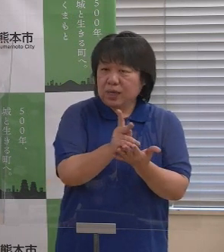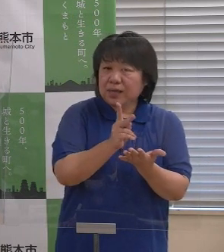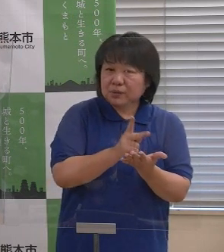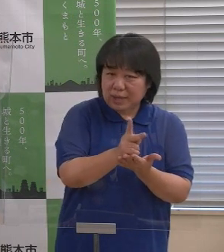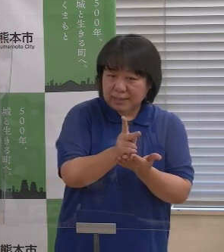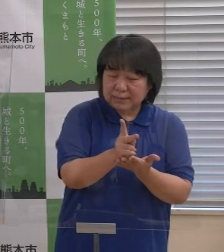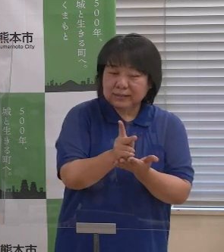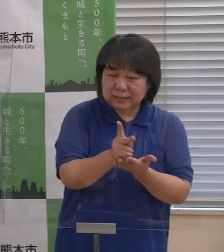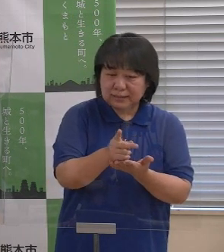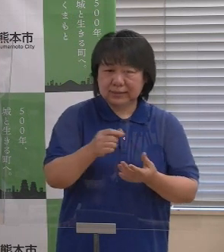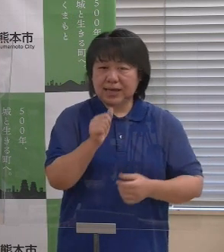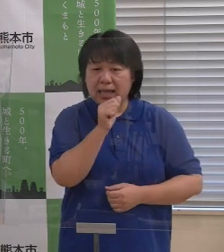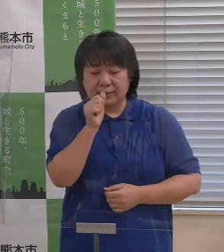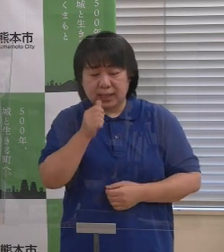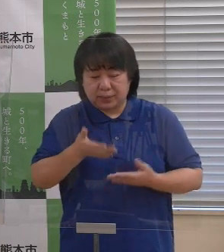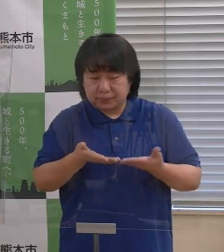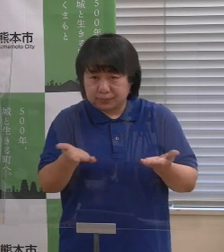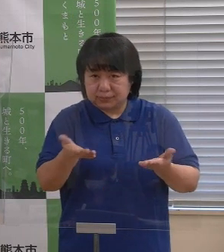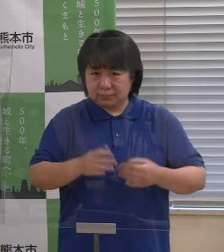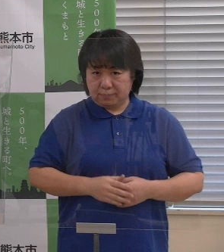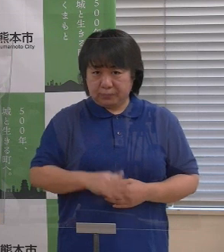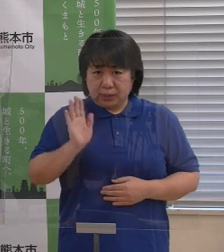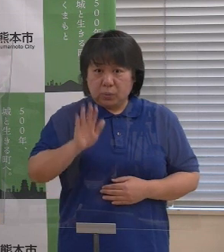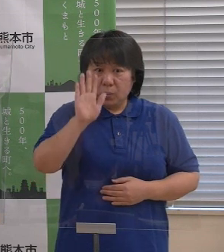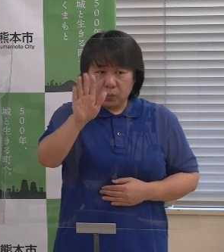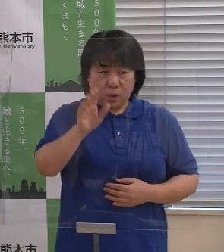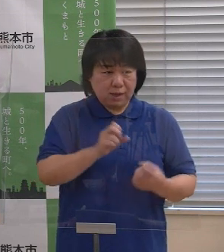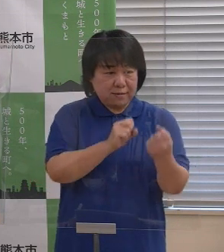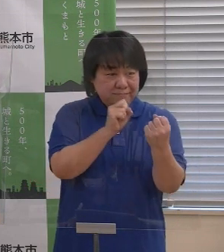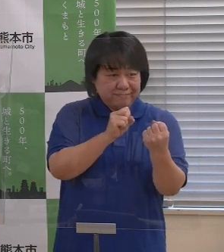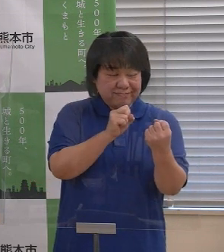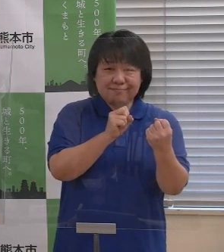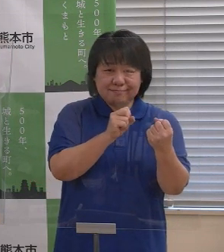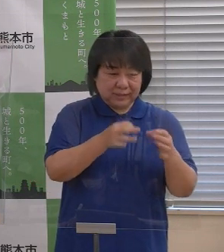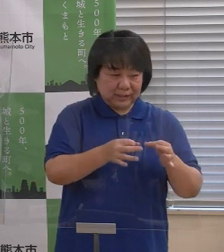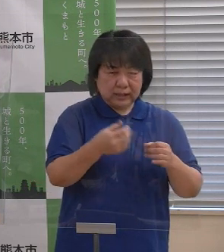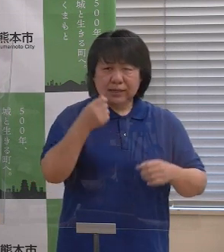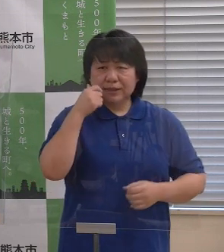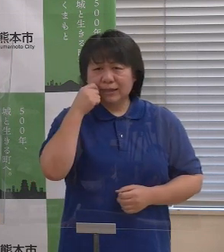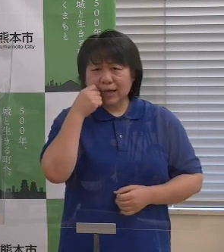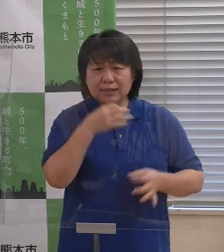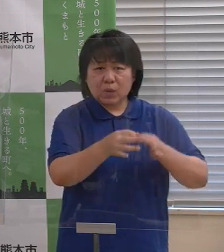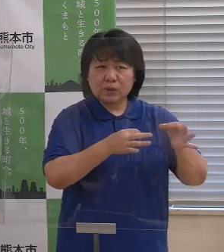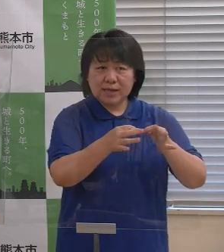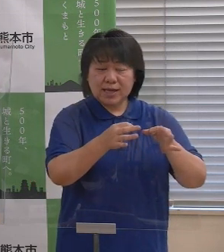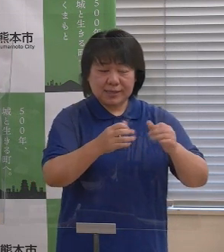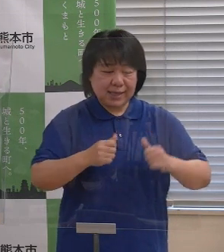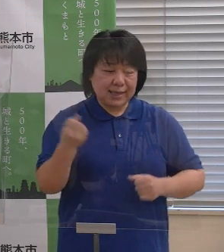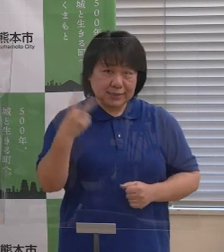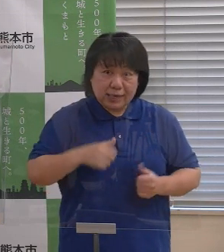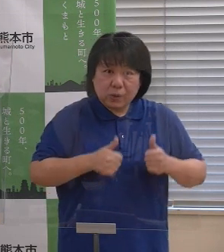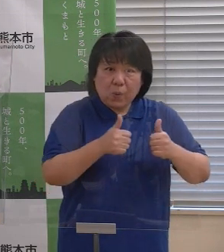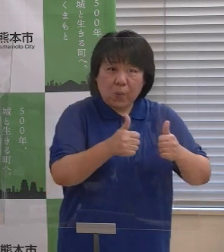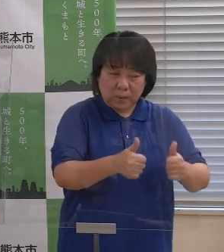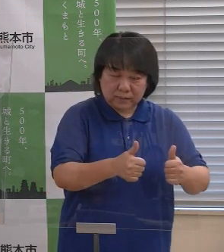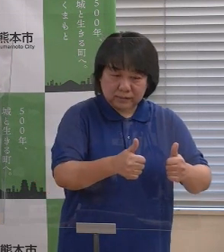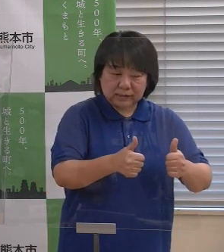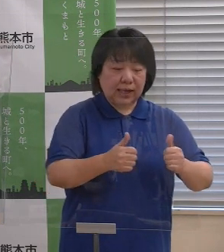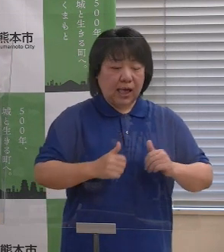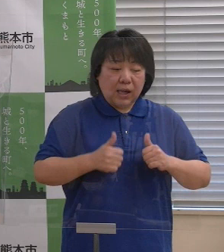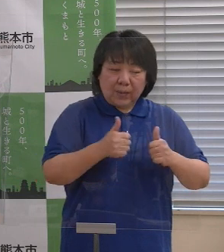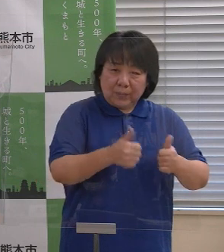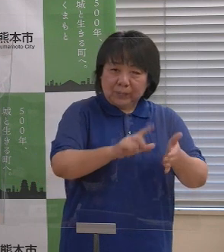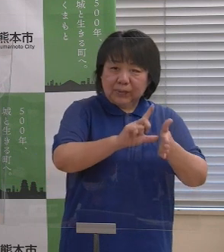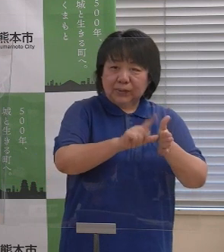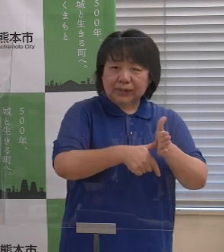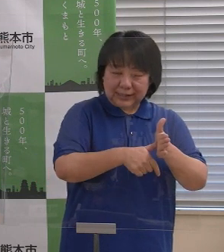ていただきました。今後は面談できなかった店舗への再訪問を行いますとともに、訪問の際